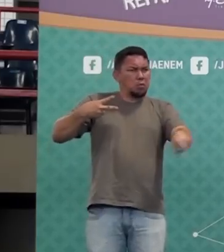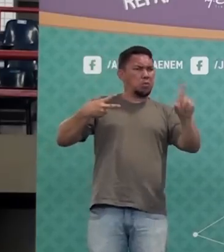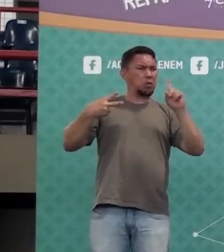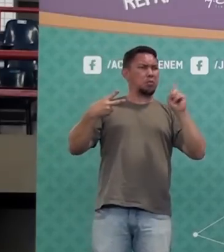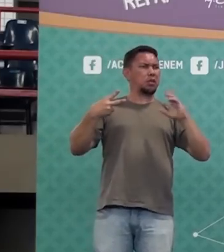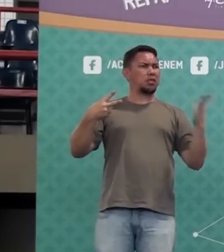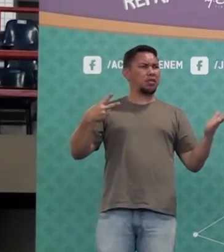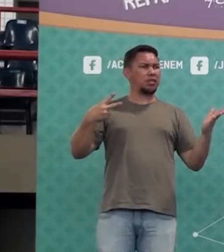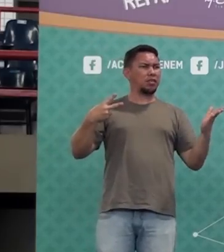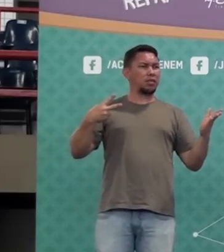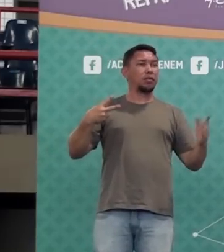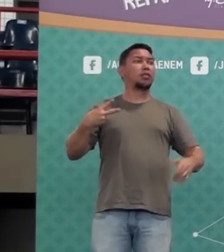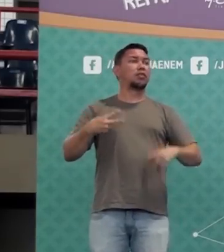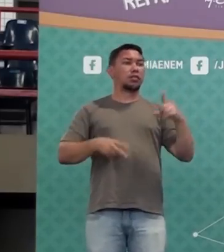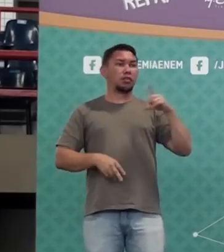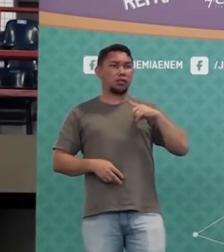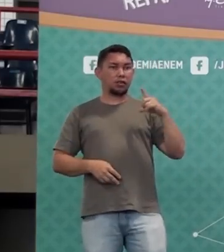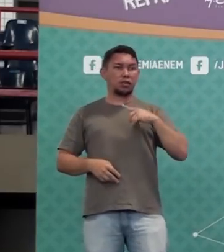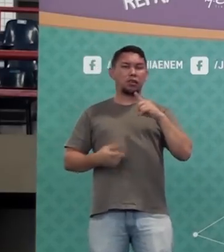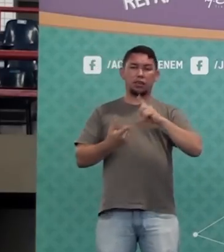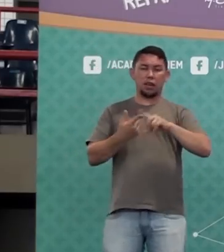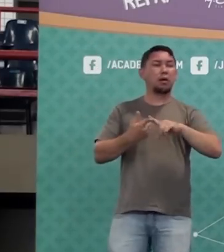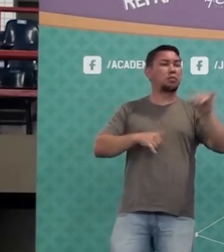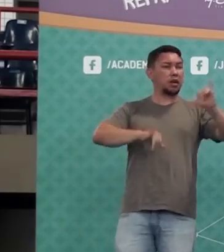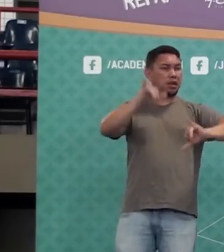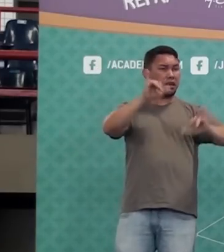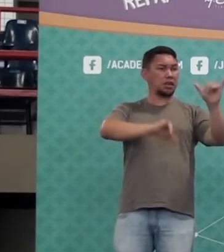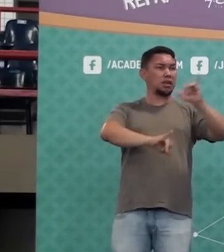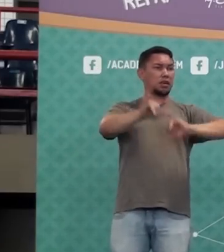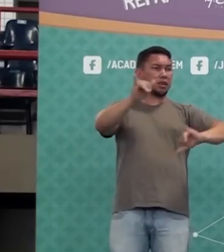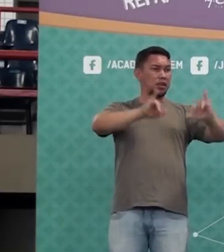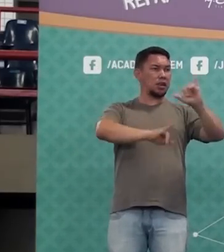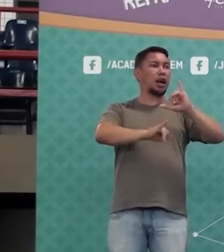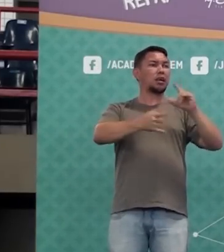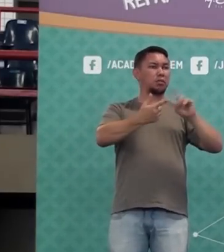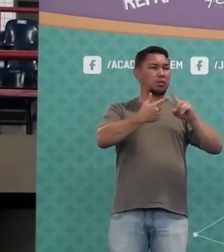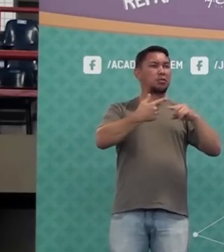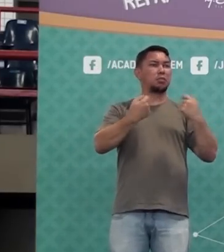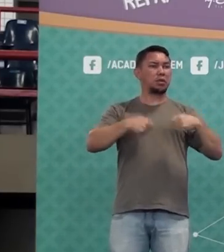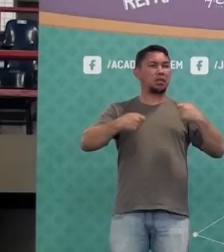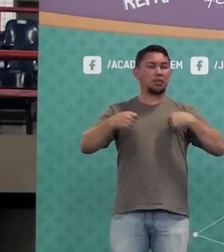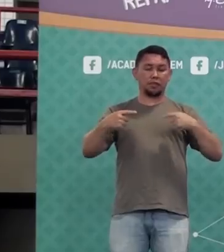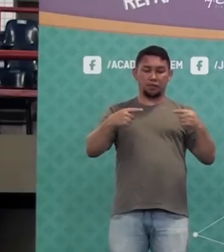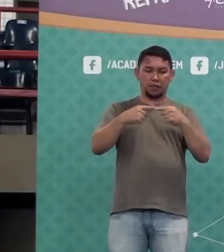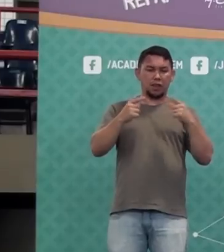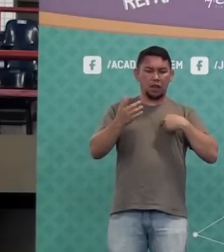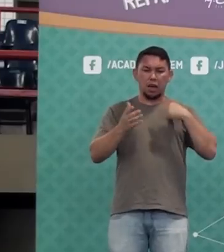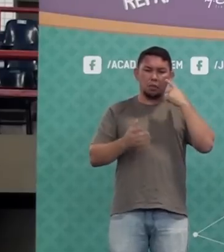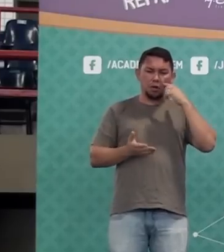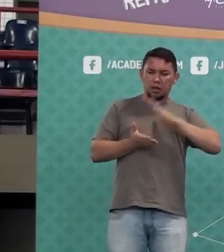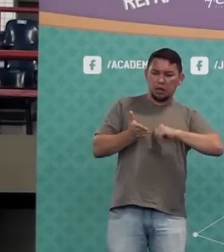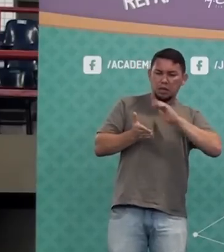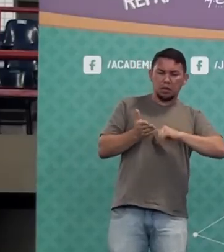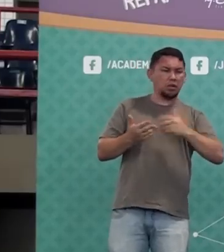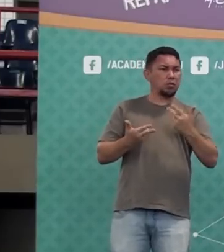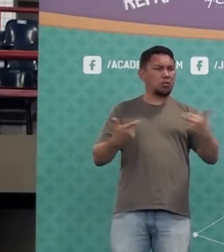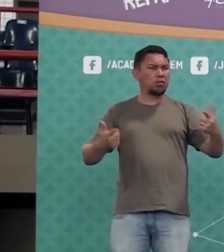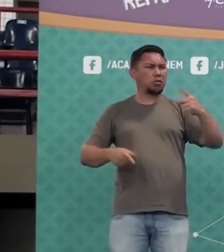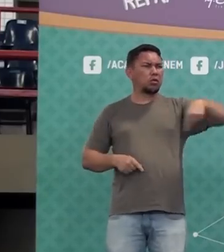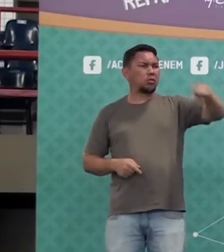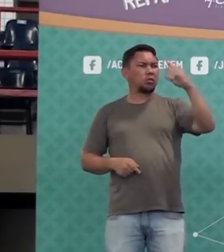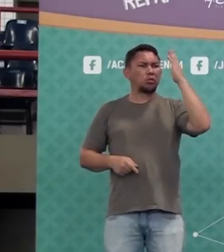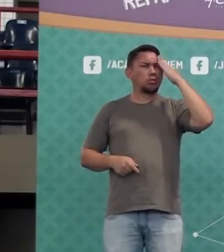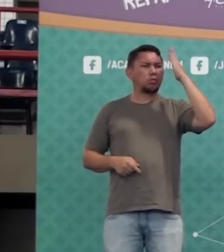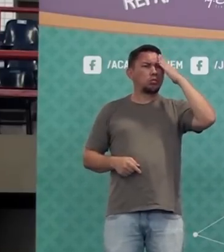colegas de química, também existe isso na química. Tudo tem muita exceção. E é importante que vocês